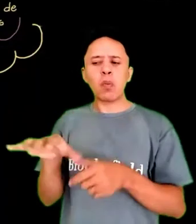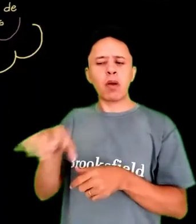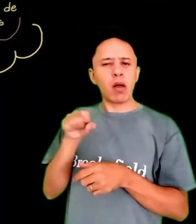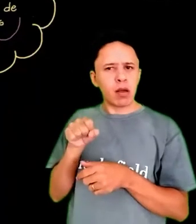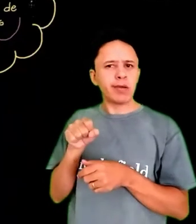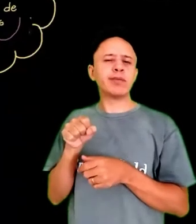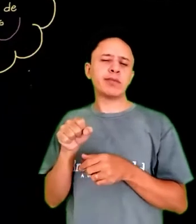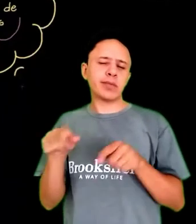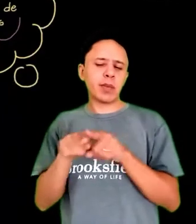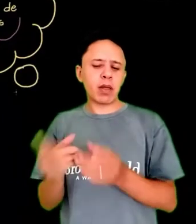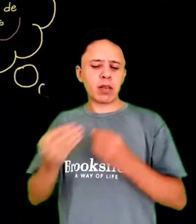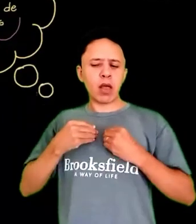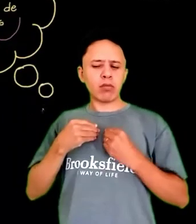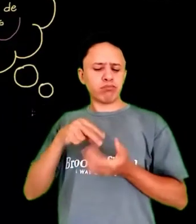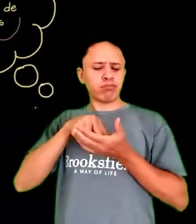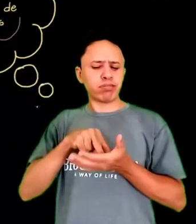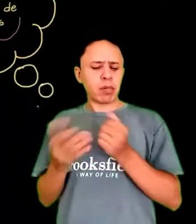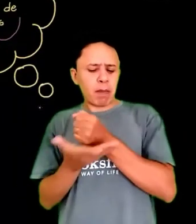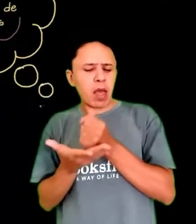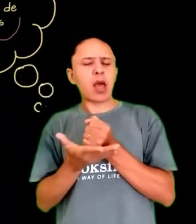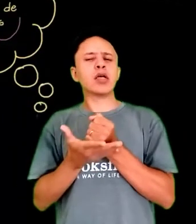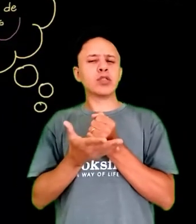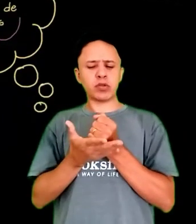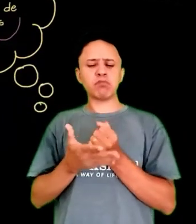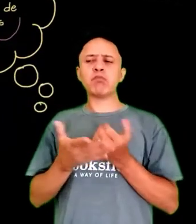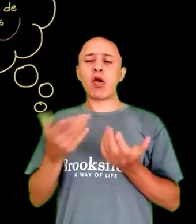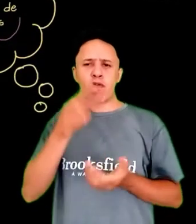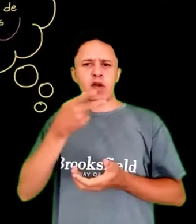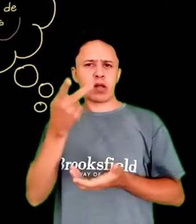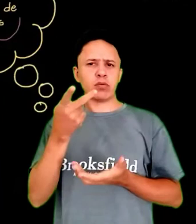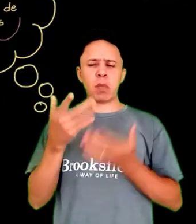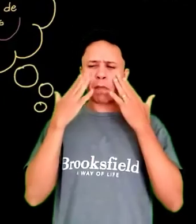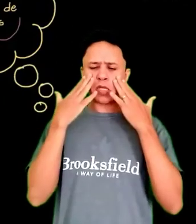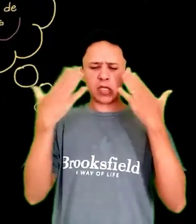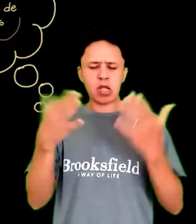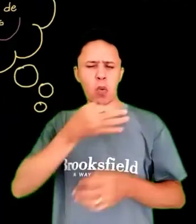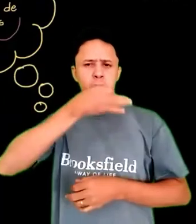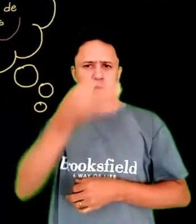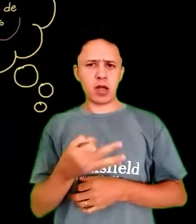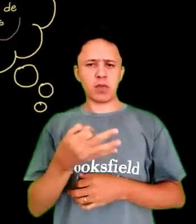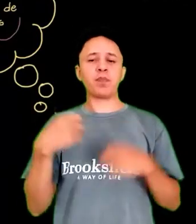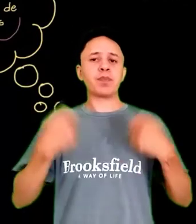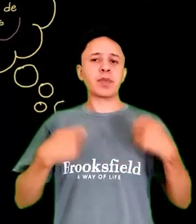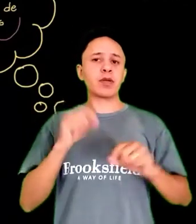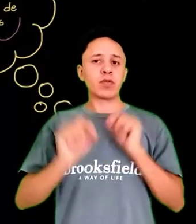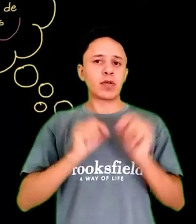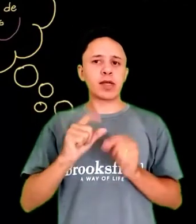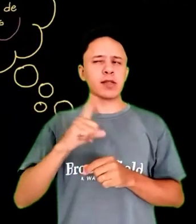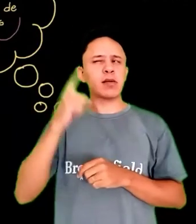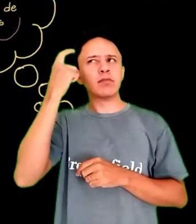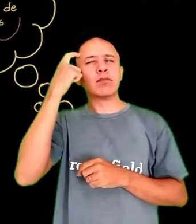irão dar base a eles, escolhermos também a maneira como iremos apresentar a nossa opinião, nós,